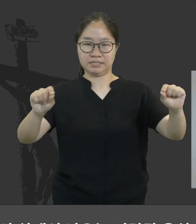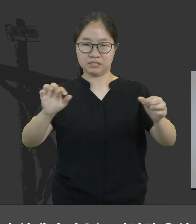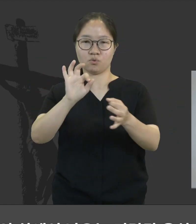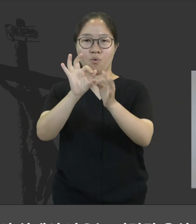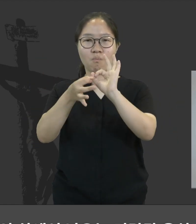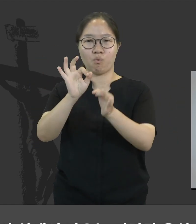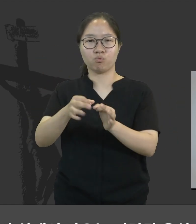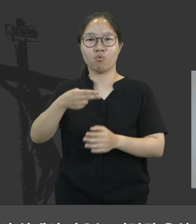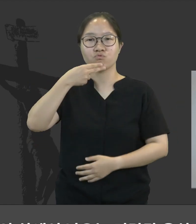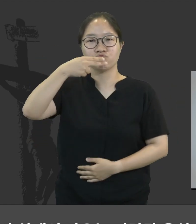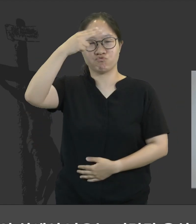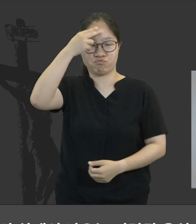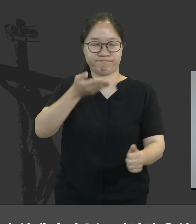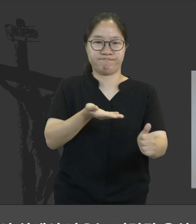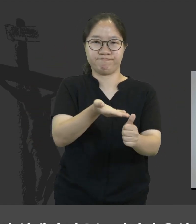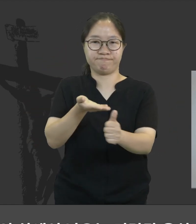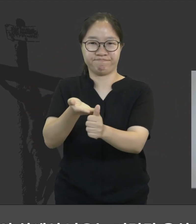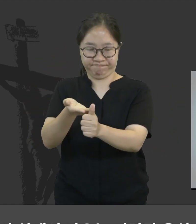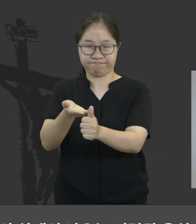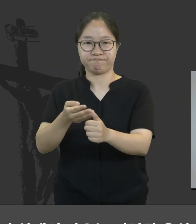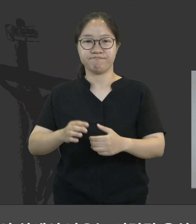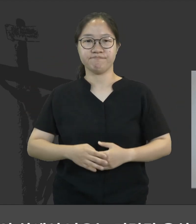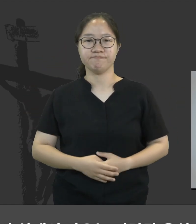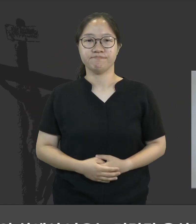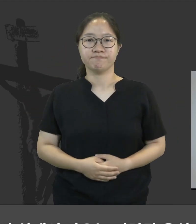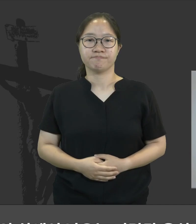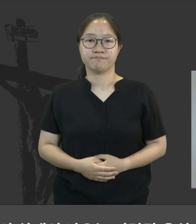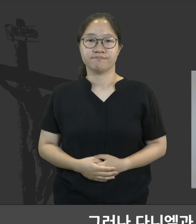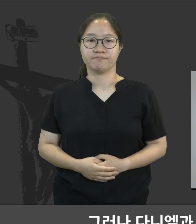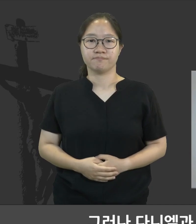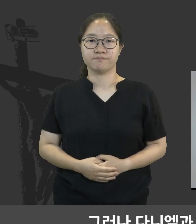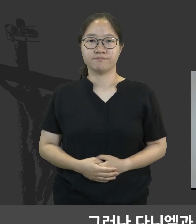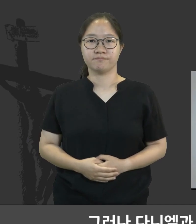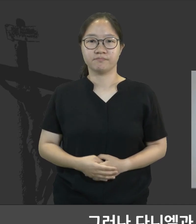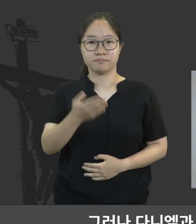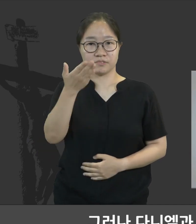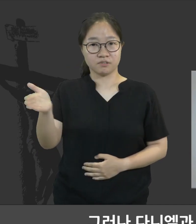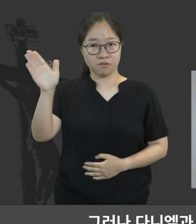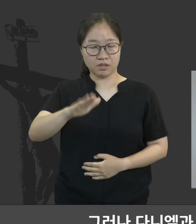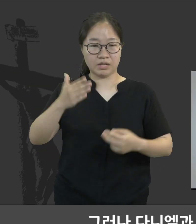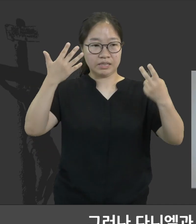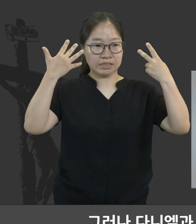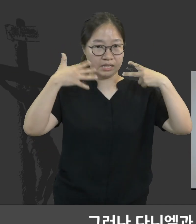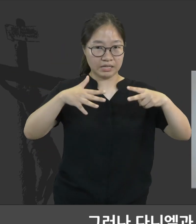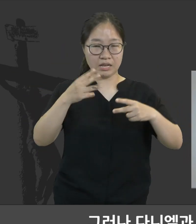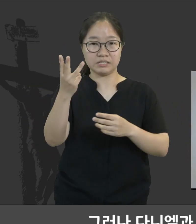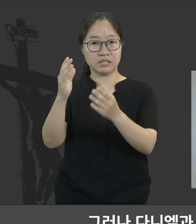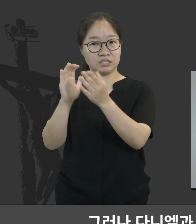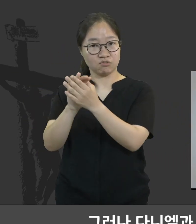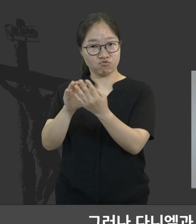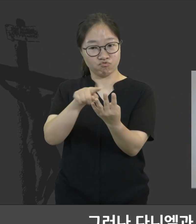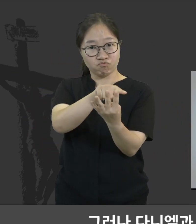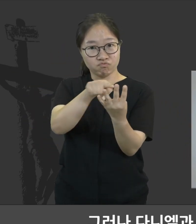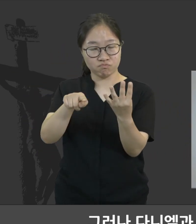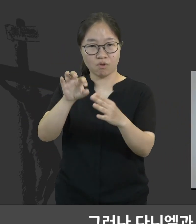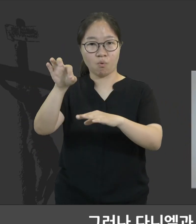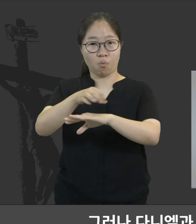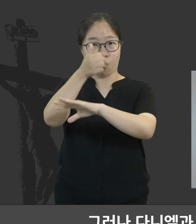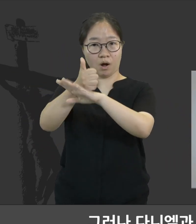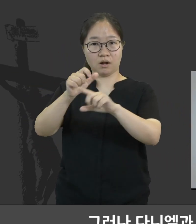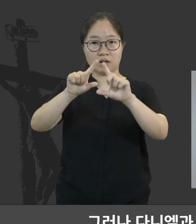음식과 포도주를 먹게 하였습니다. 그러나 다니엘과 세 친구들은 왕이 주는 음식을 먹지